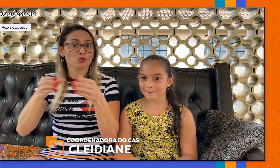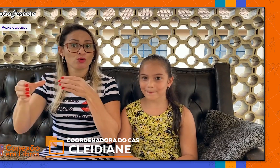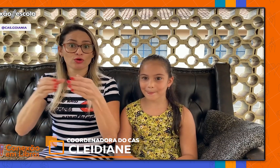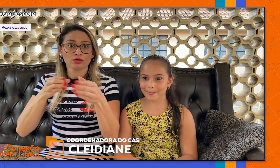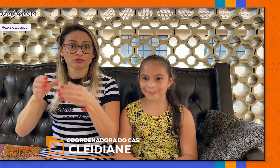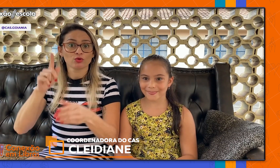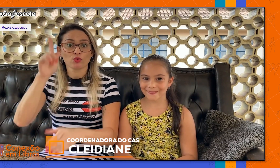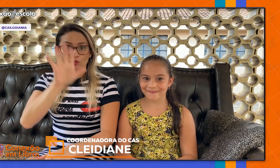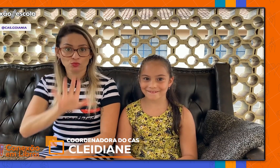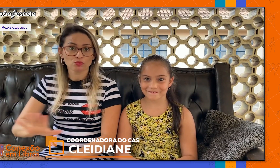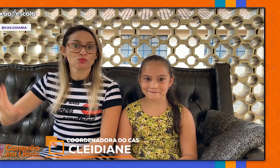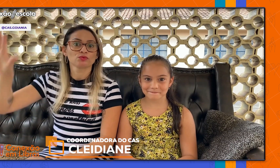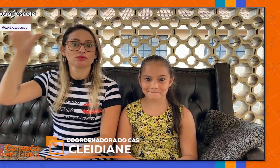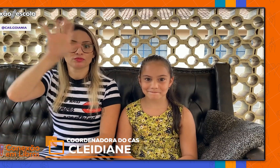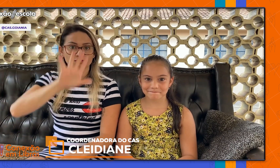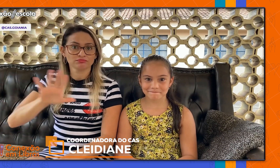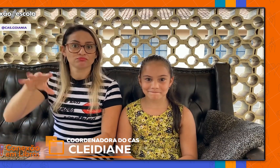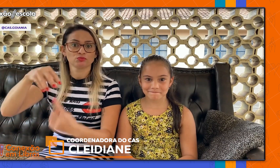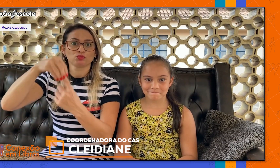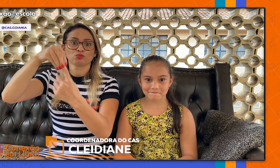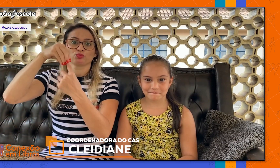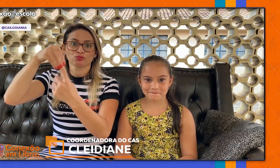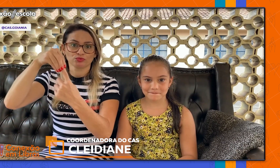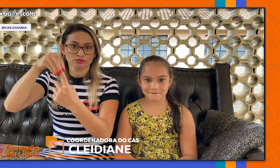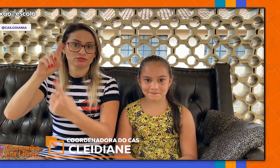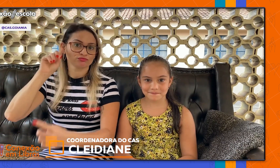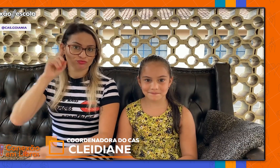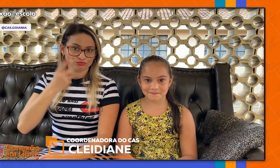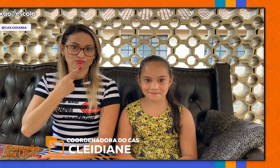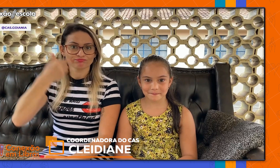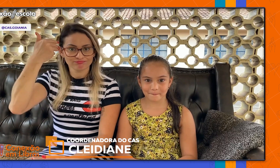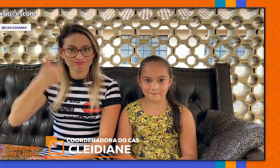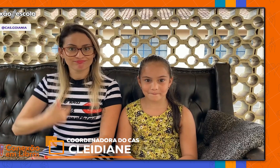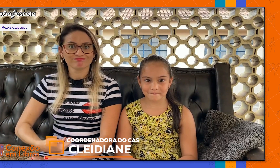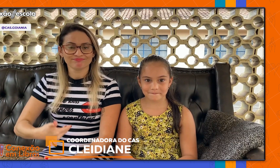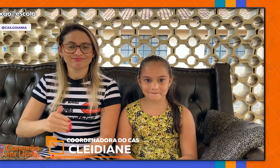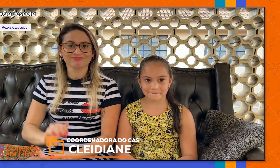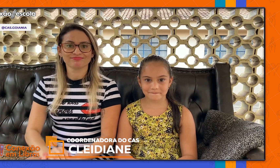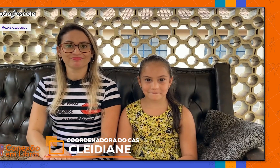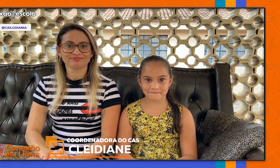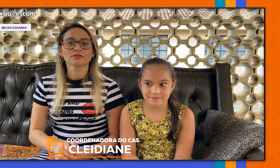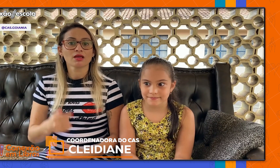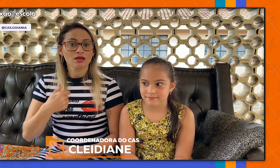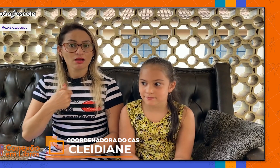sou a primeira coordenadora de Goiás que atua nessa área. Eu sou a única surda coordenadora.